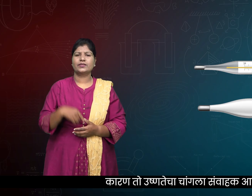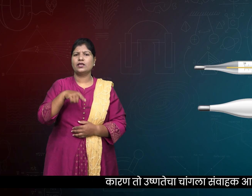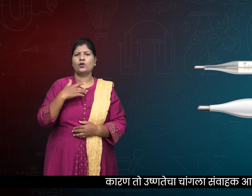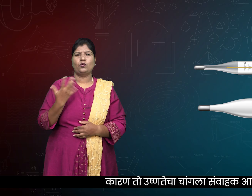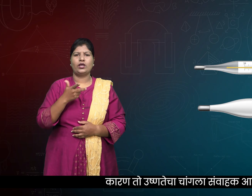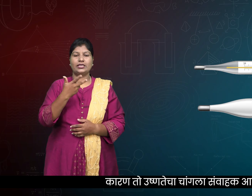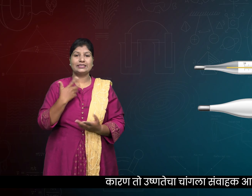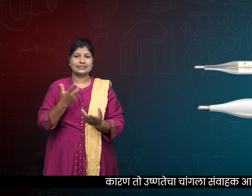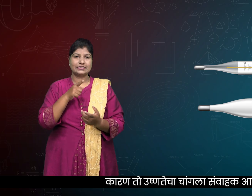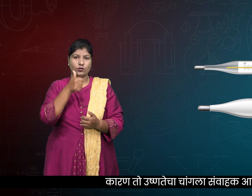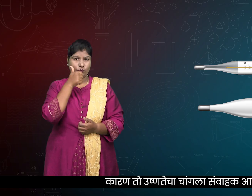चांगला संवाहक आहे.